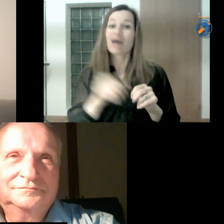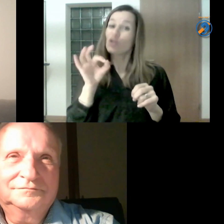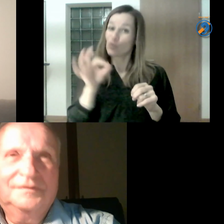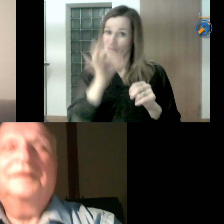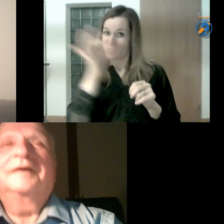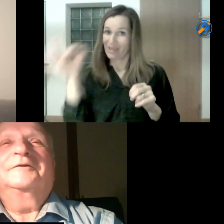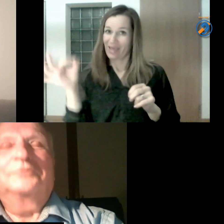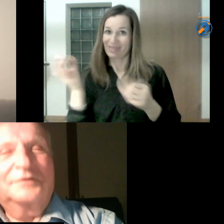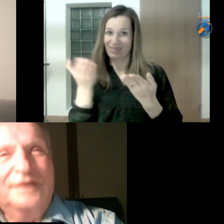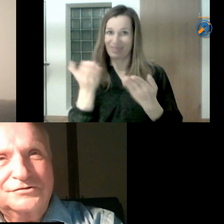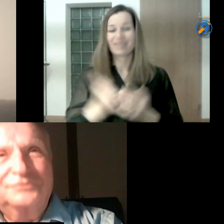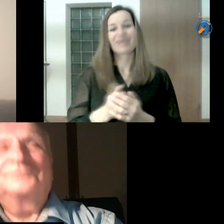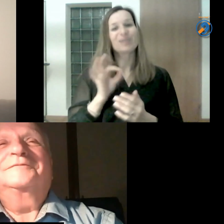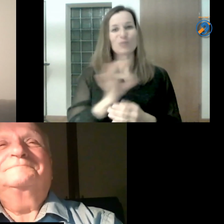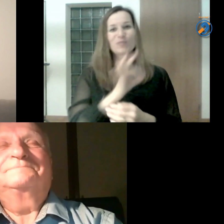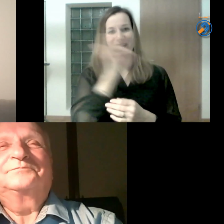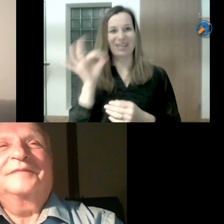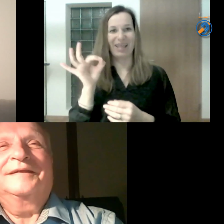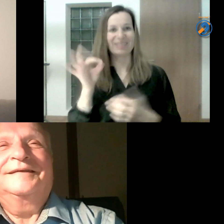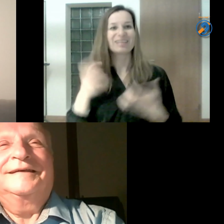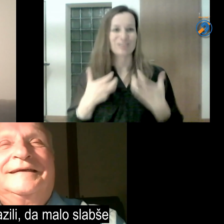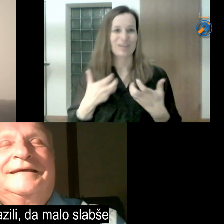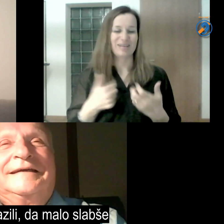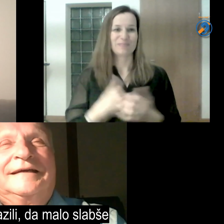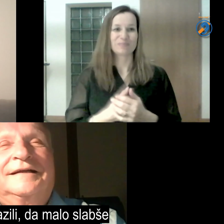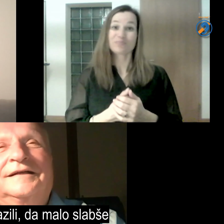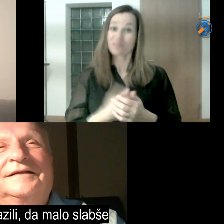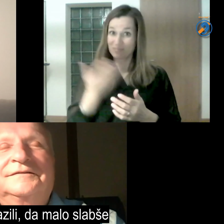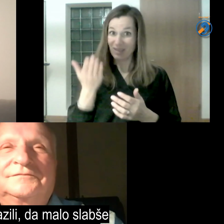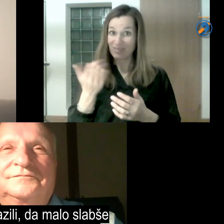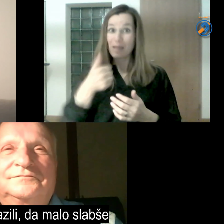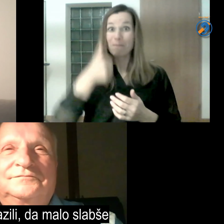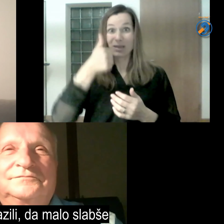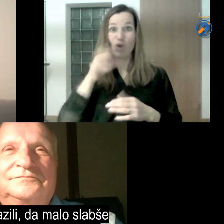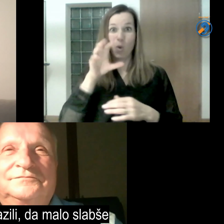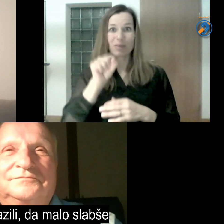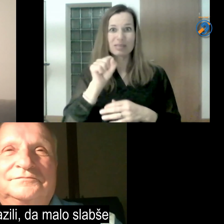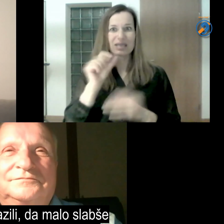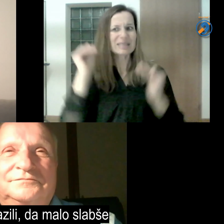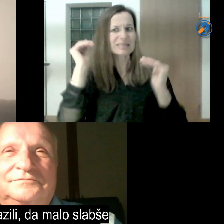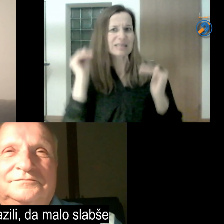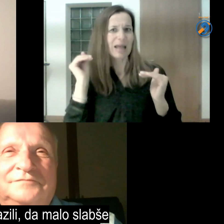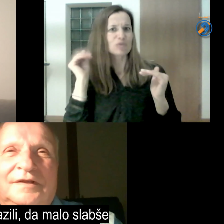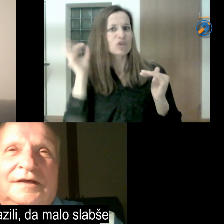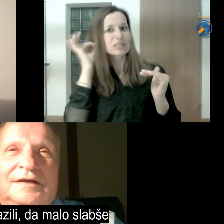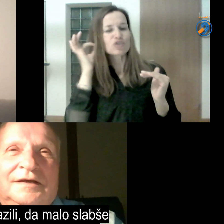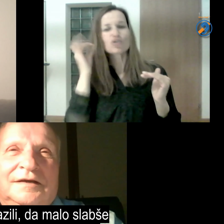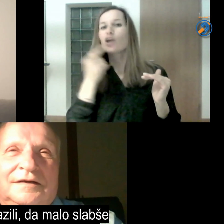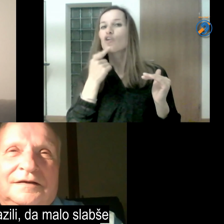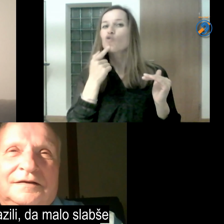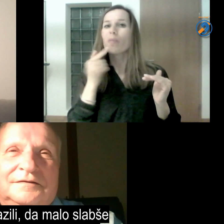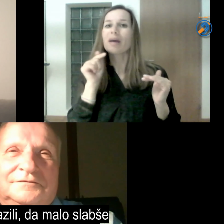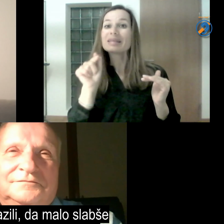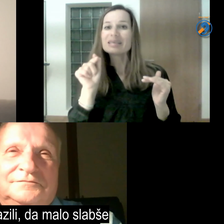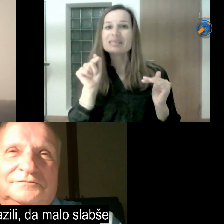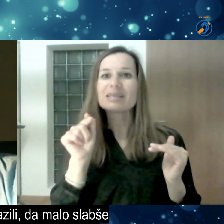dan. Dober dan želim. Torej, vi ste prvi opazili, da malo slabše slišite. Kdo pa je bil tisti, ki je